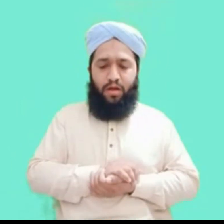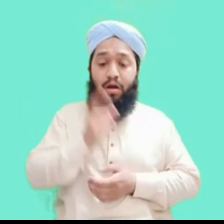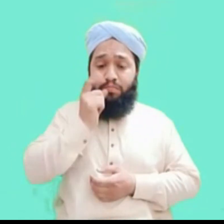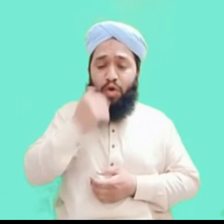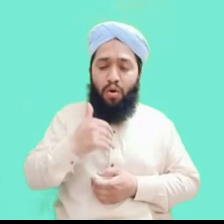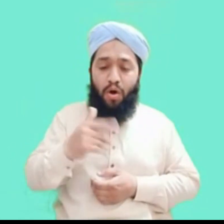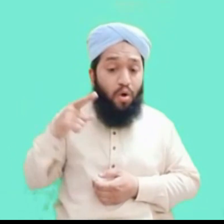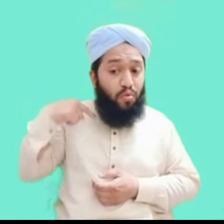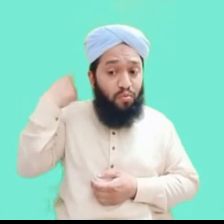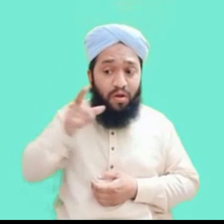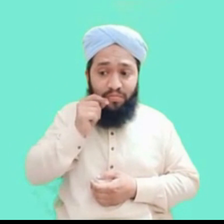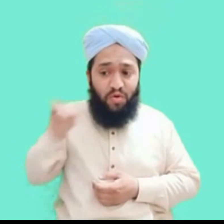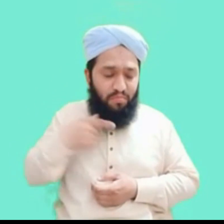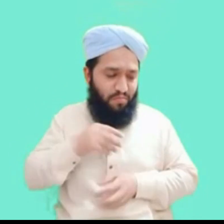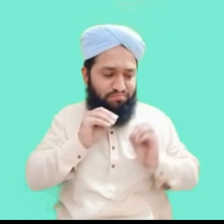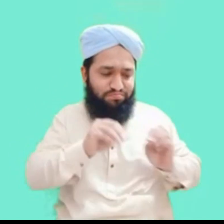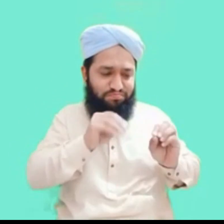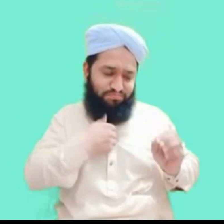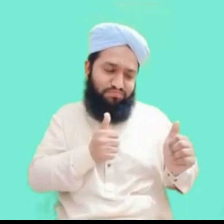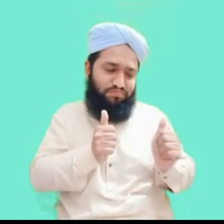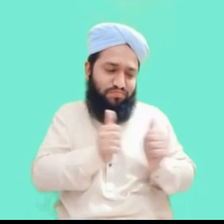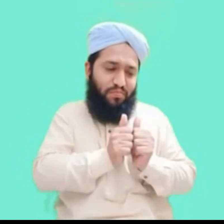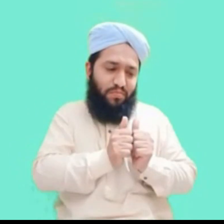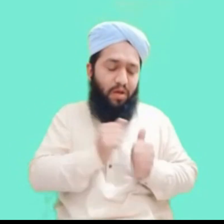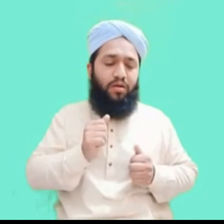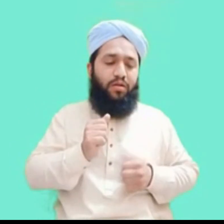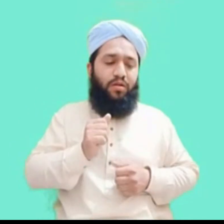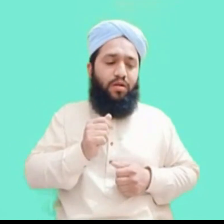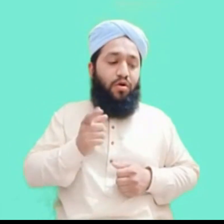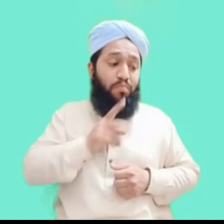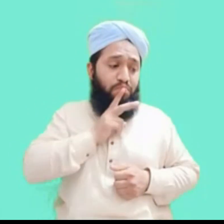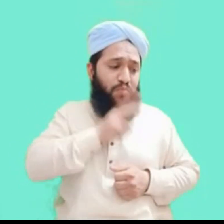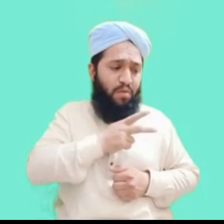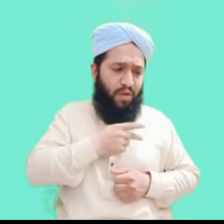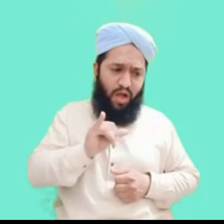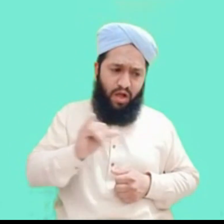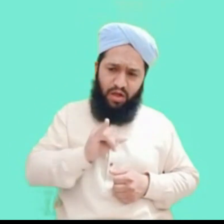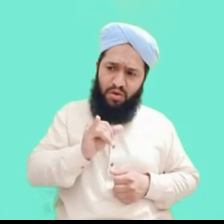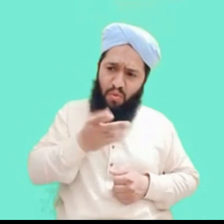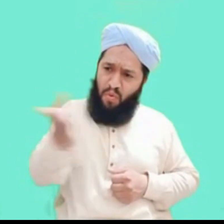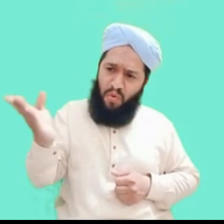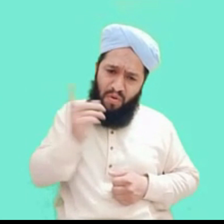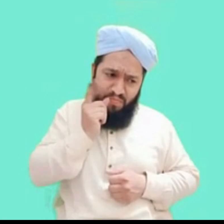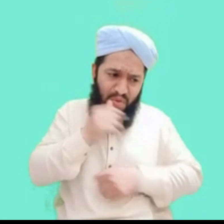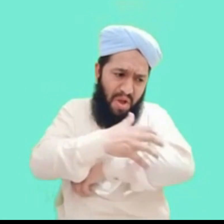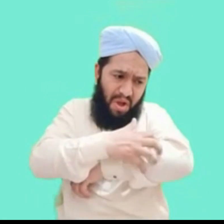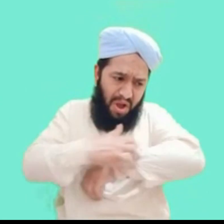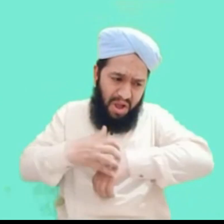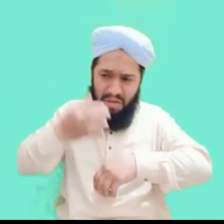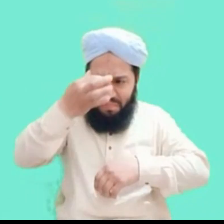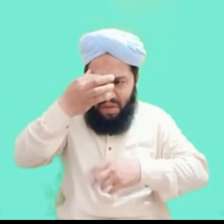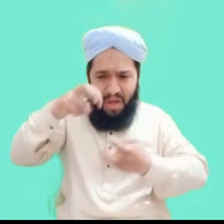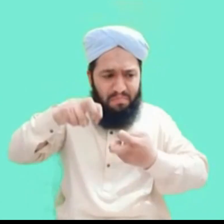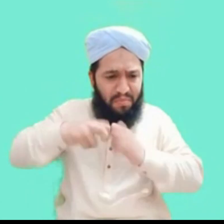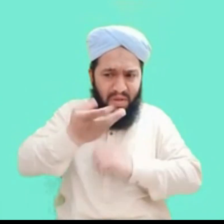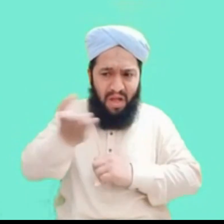جو آپ کا خادم بنا تھا آ کر کہتا ہے کہ حضور قریب ہی ایک بستی ہے اور وہاں پر گاؤں میں کچھ لوگ بہت پریشان ہیں، ان کو کھانے پینے کو کچھ نہیں ہے ان کے